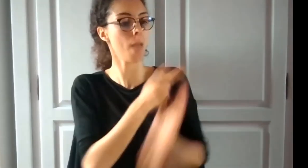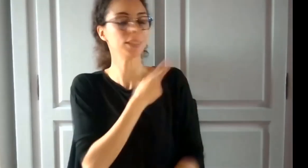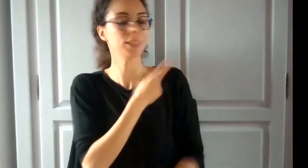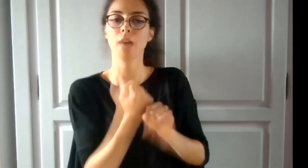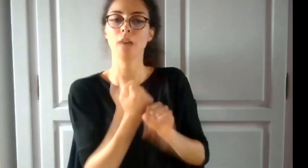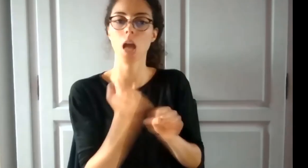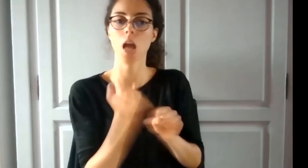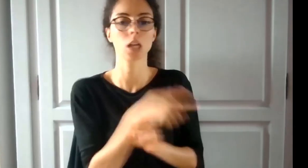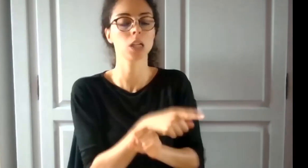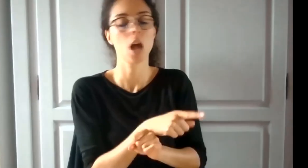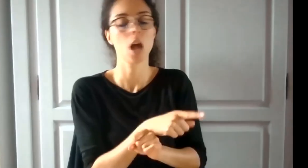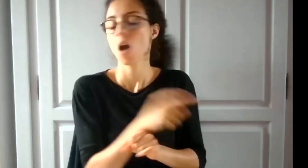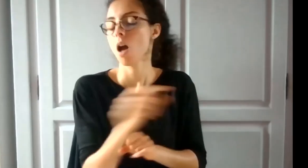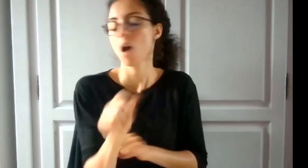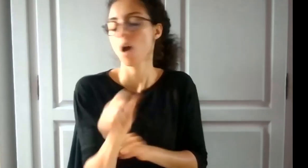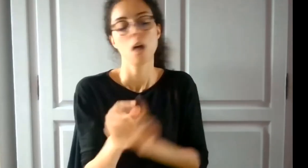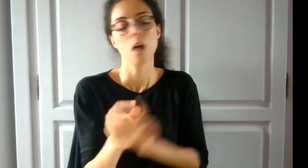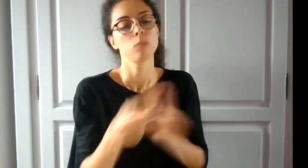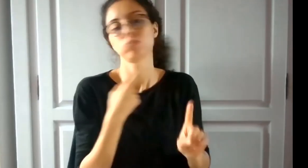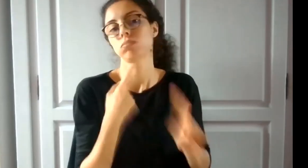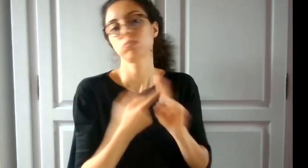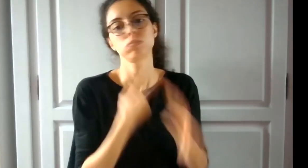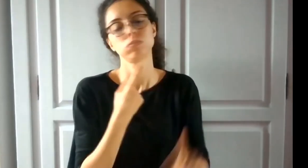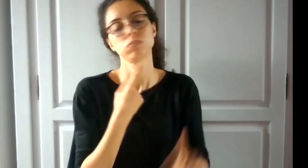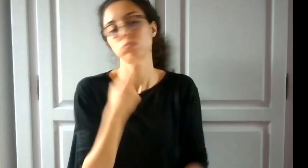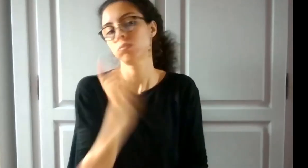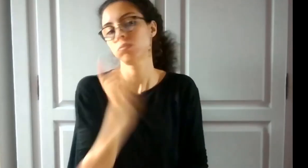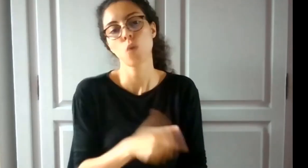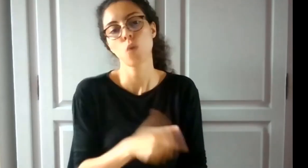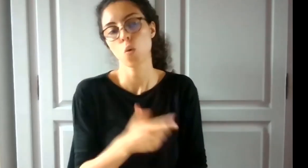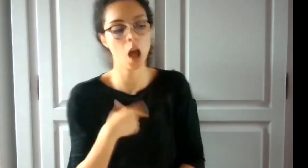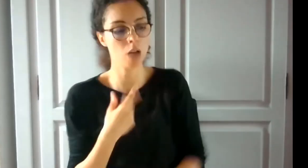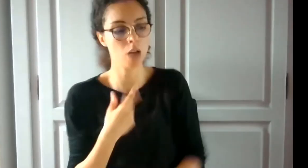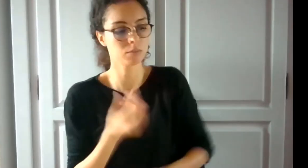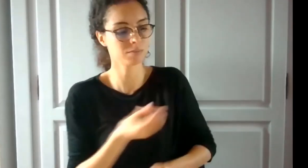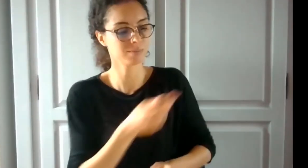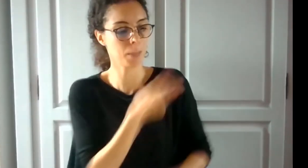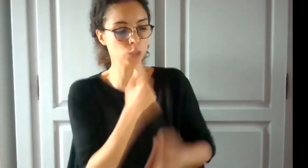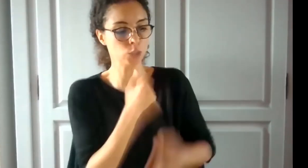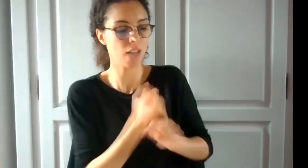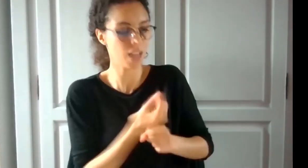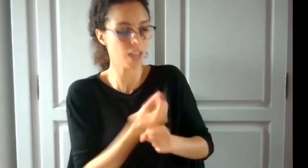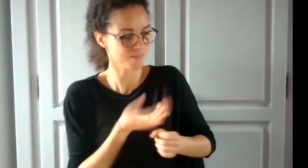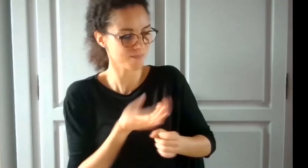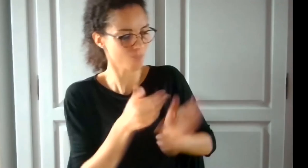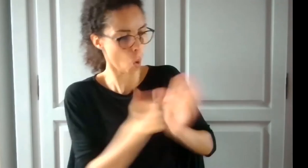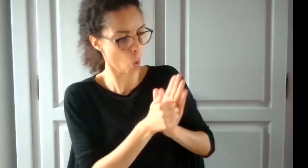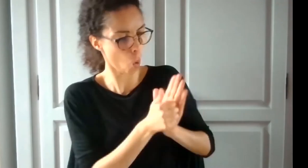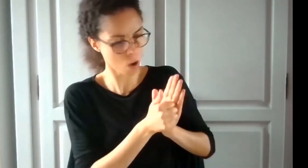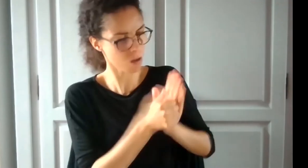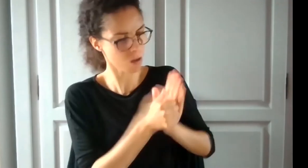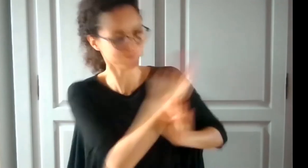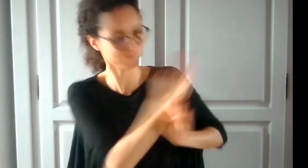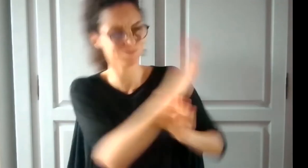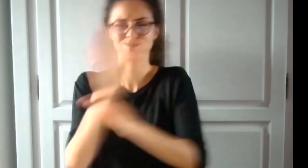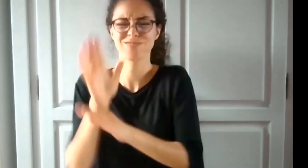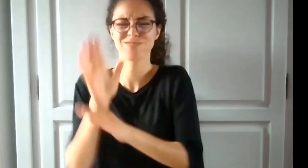est indispensable qu'on arrive à donner à la médecine du travail un rôle